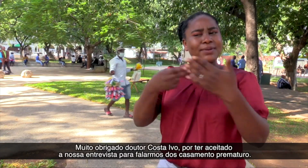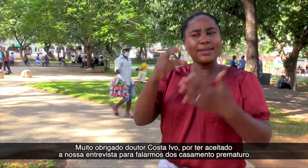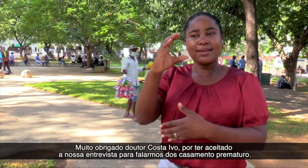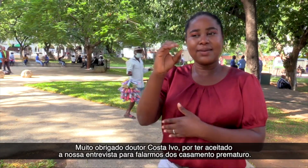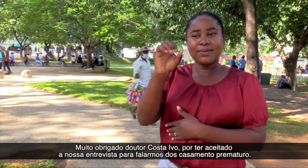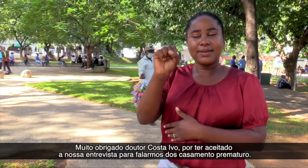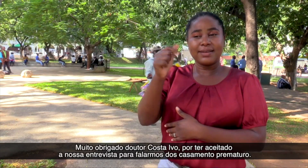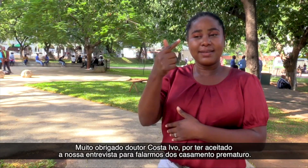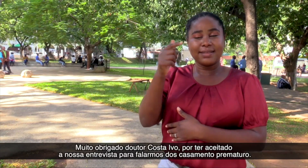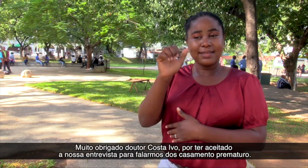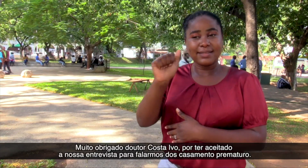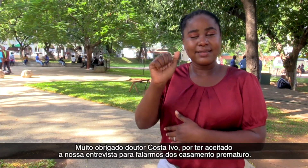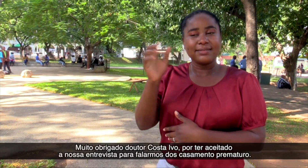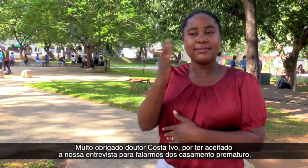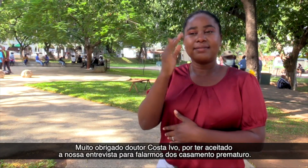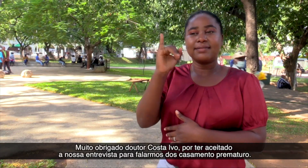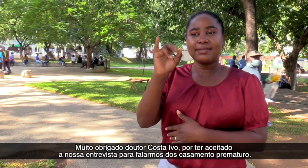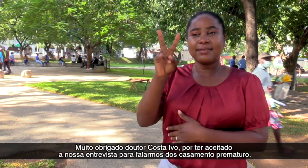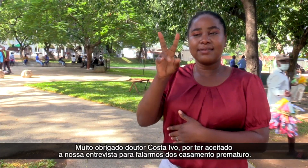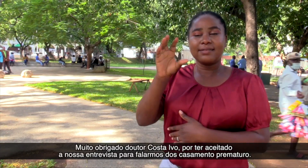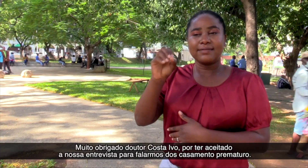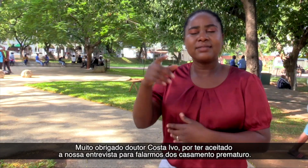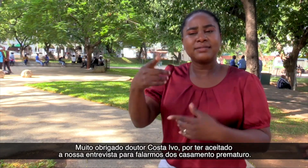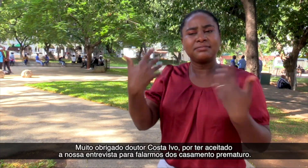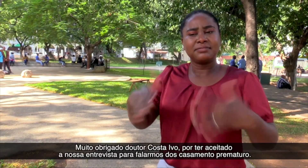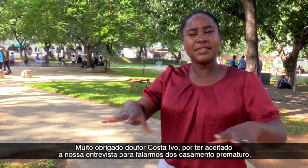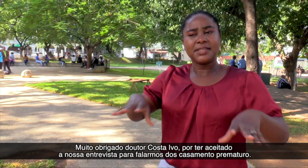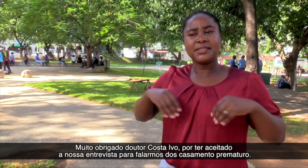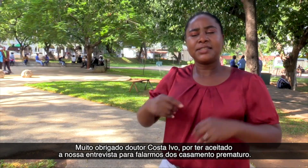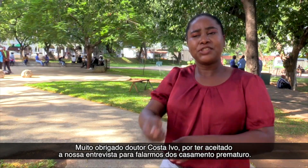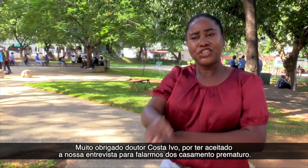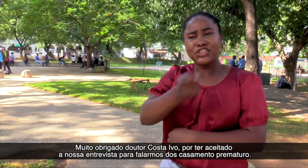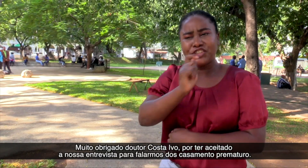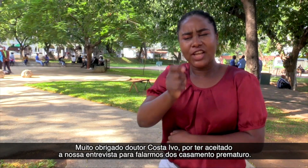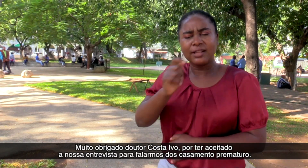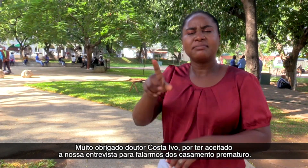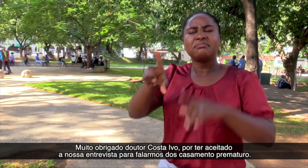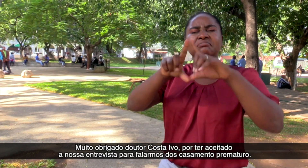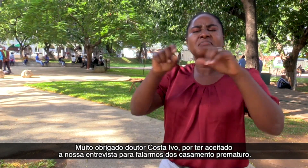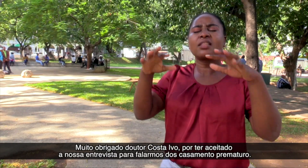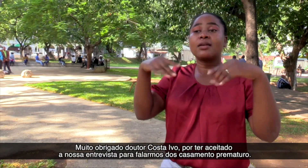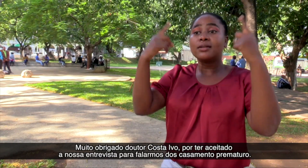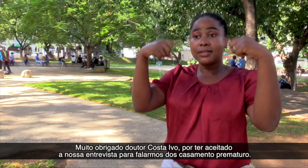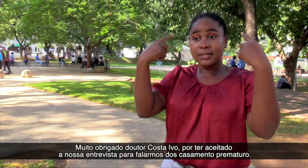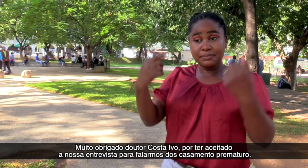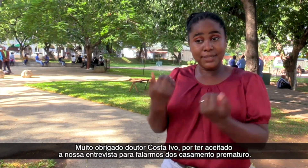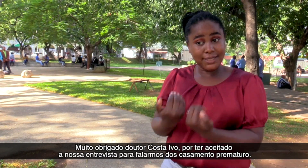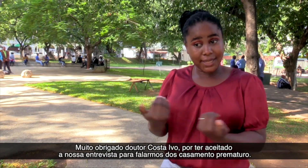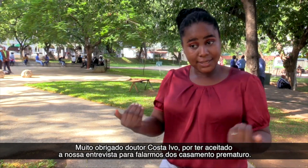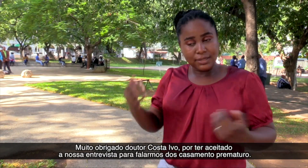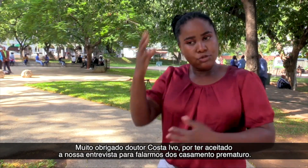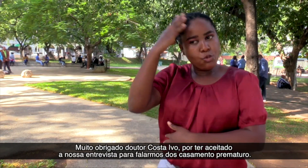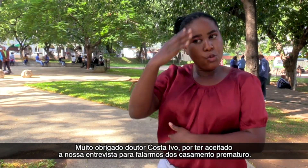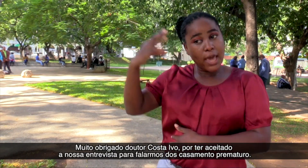Muito obrigada, Dr. Costa Ivo, por ter aceitado a nossa entrevista para falarmos dos casamentos